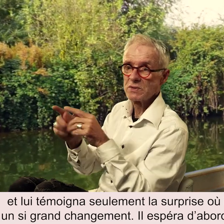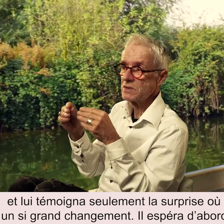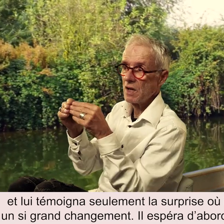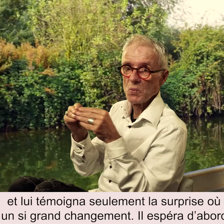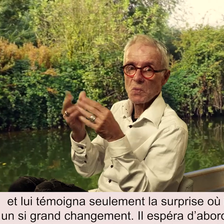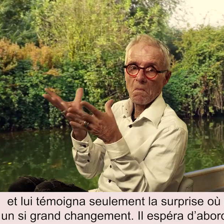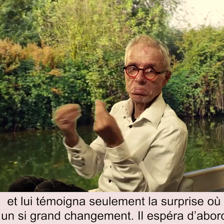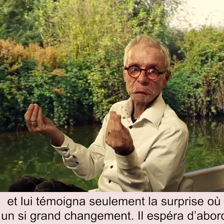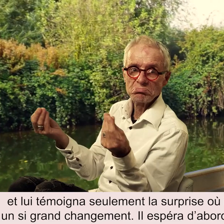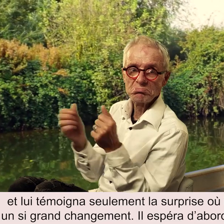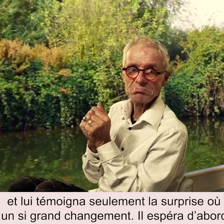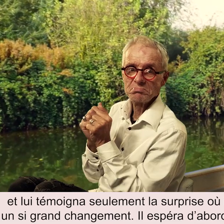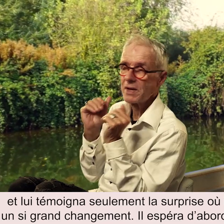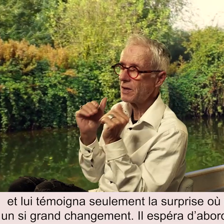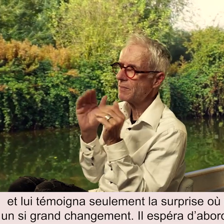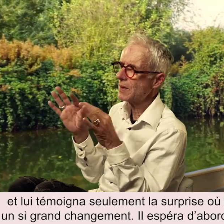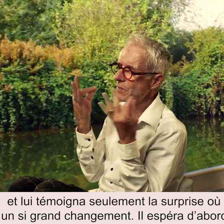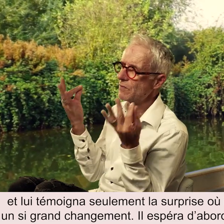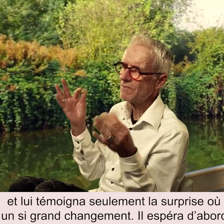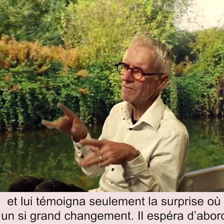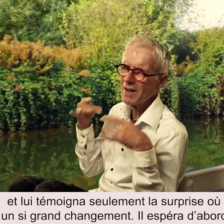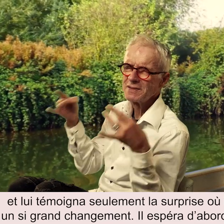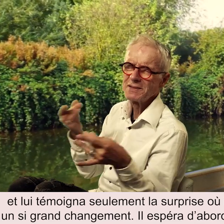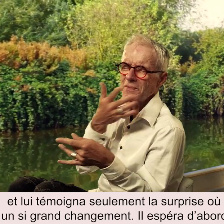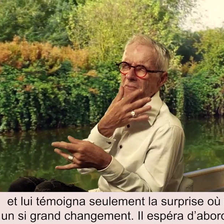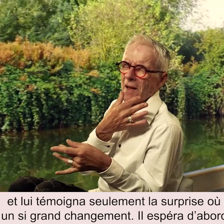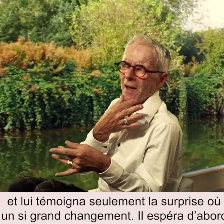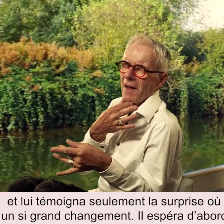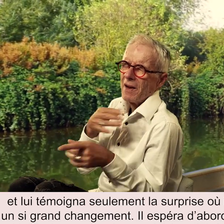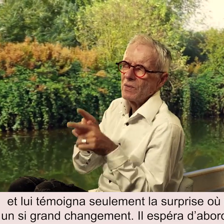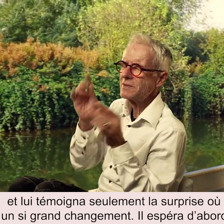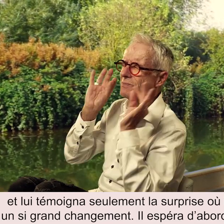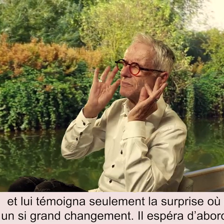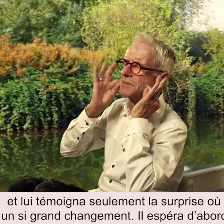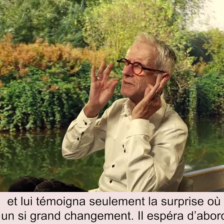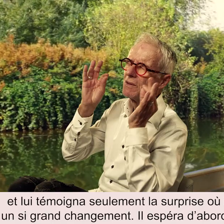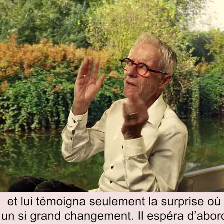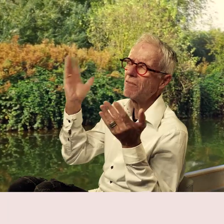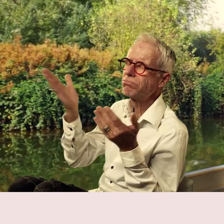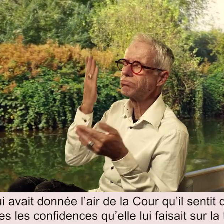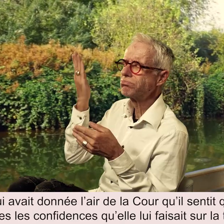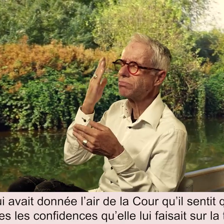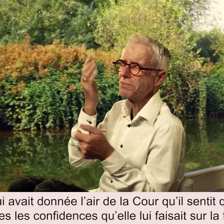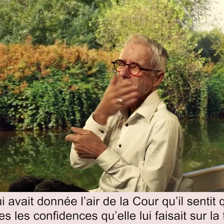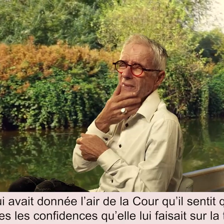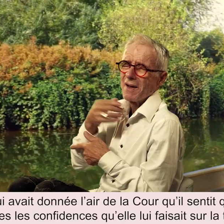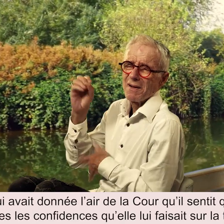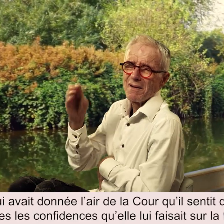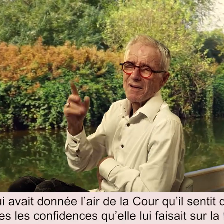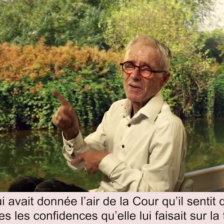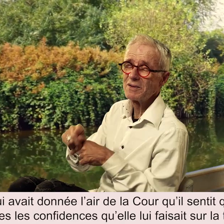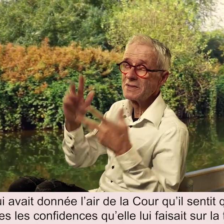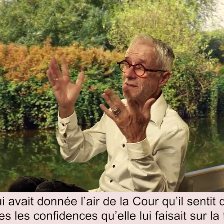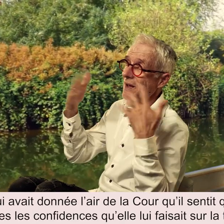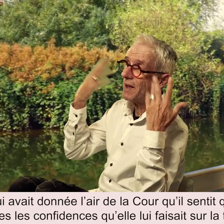amour. Mais il trouva cette princesse si belle et sa grâce naturelle si augmentée par celle que lui avait donnée l'air de la